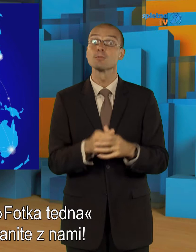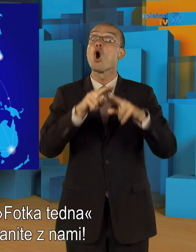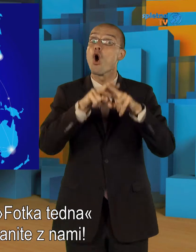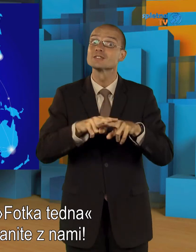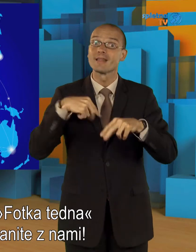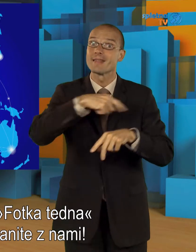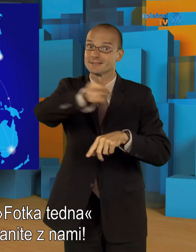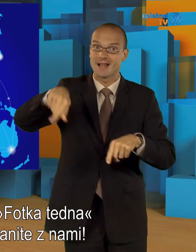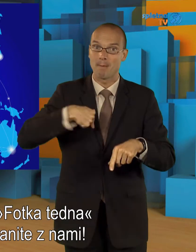Ostanite z nami.